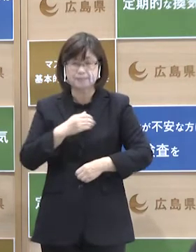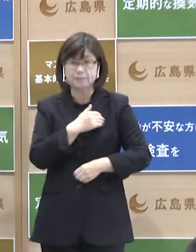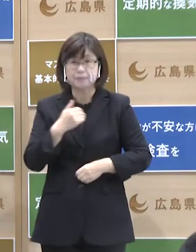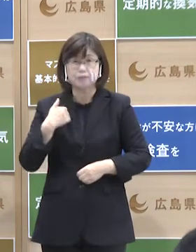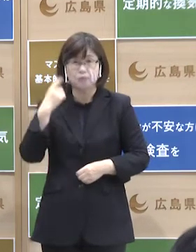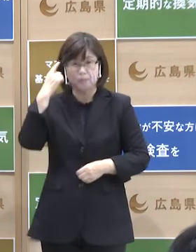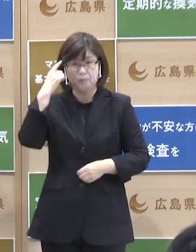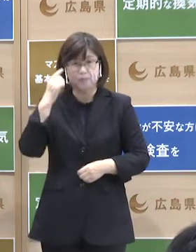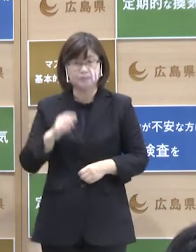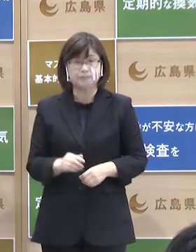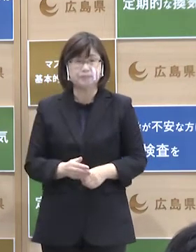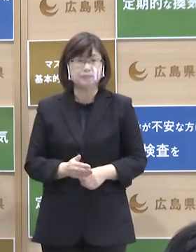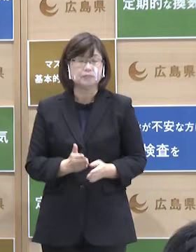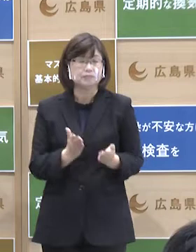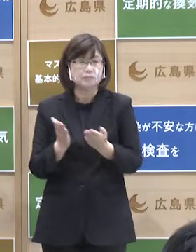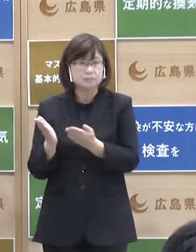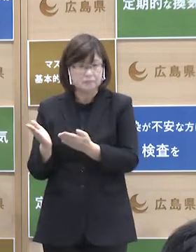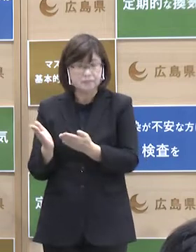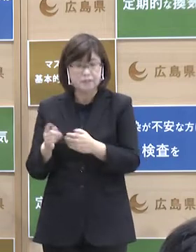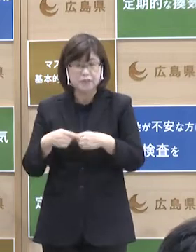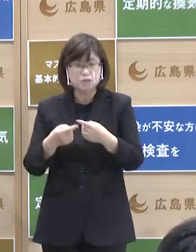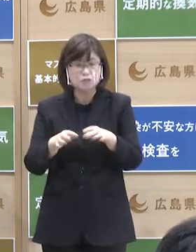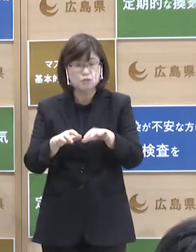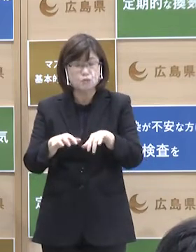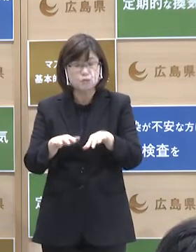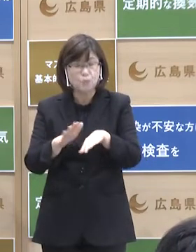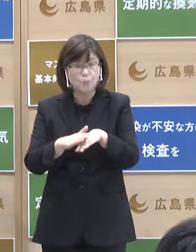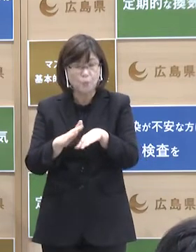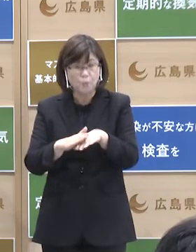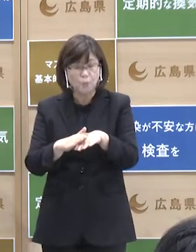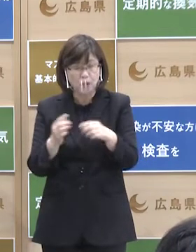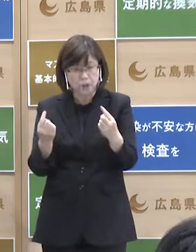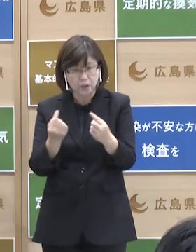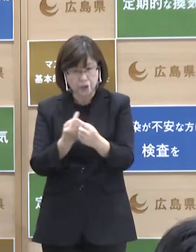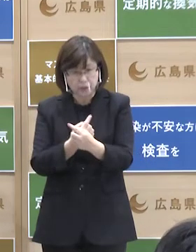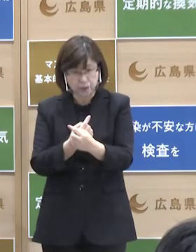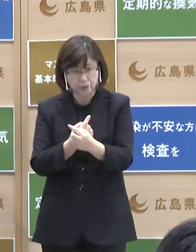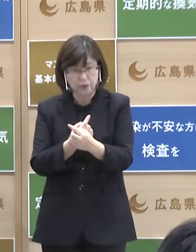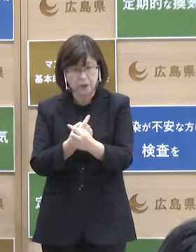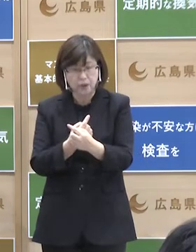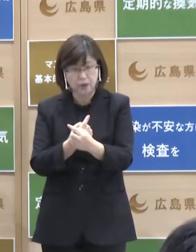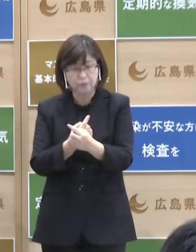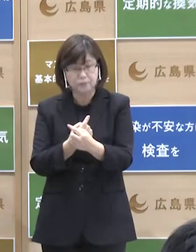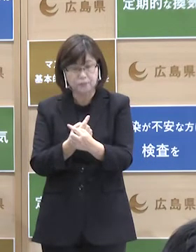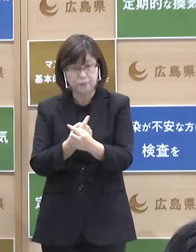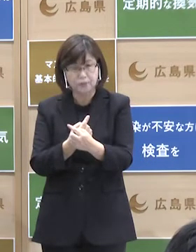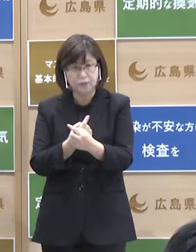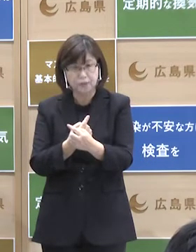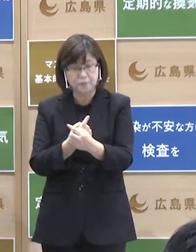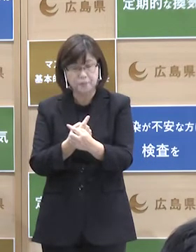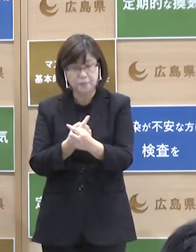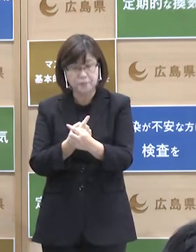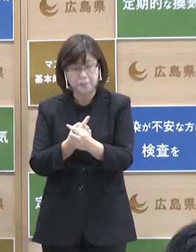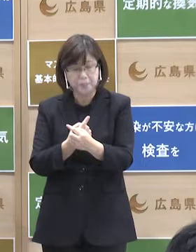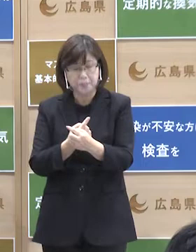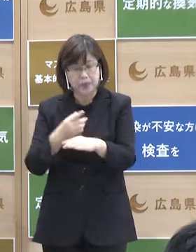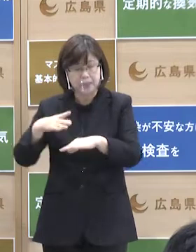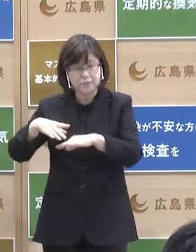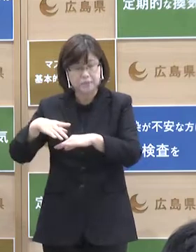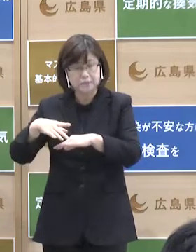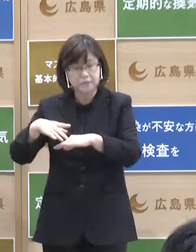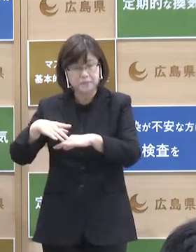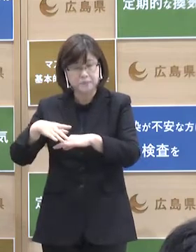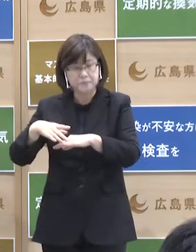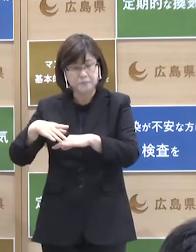その、入力方法がちょっと変わったところで、初日から国の発表している数